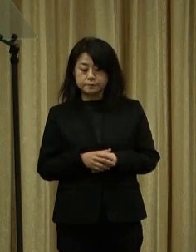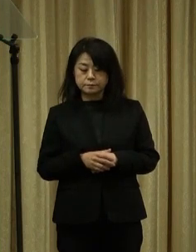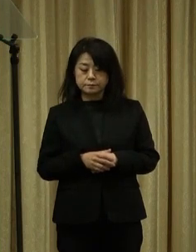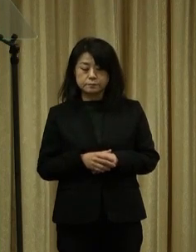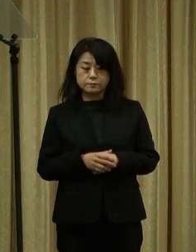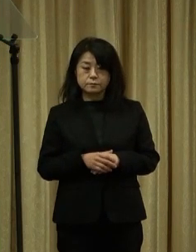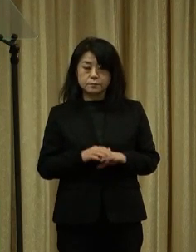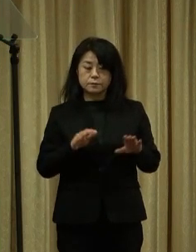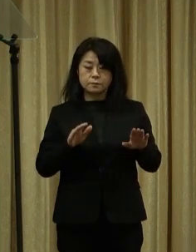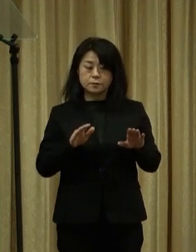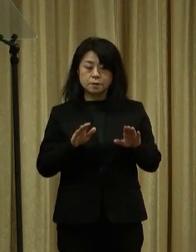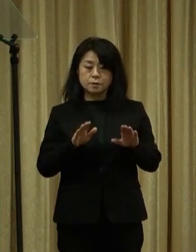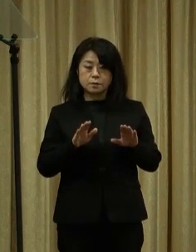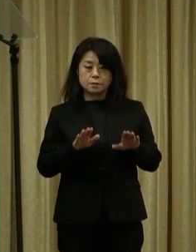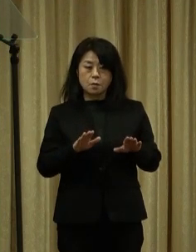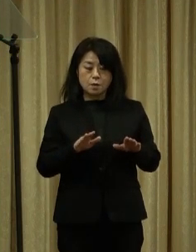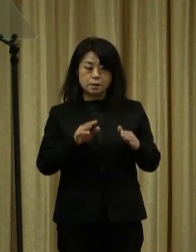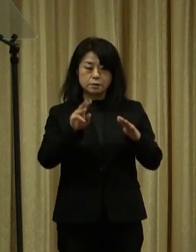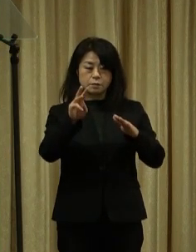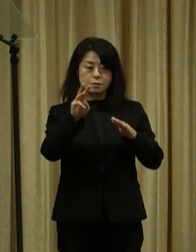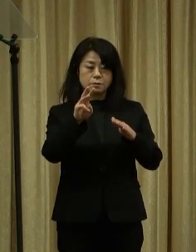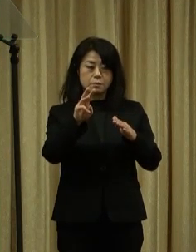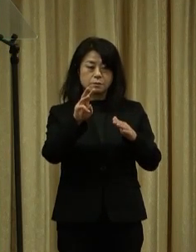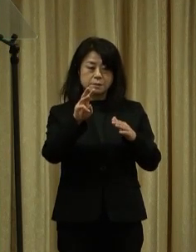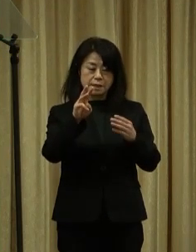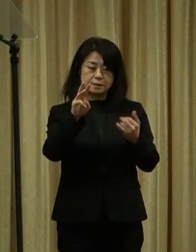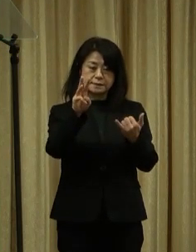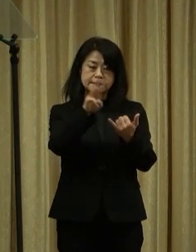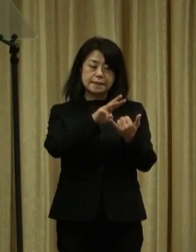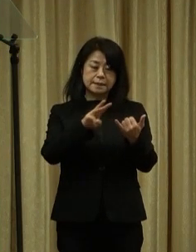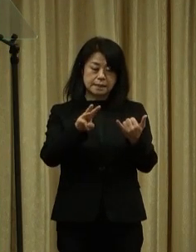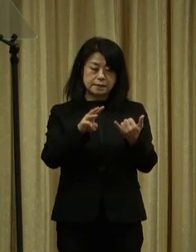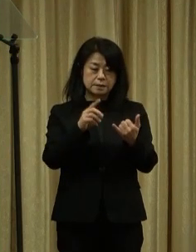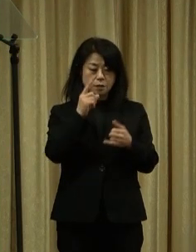まあ、今回の災害を見ておりましてですね、